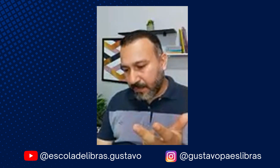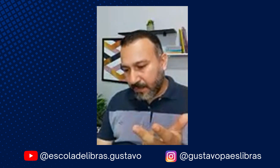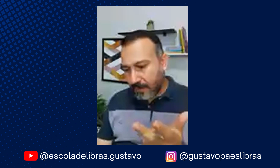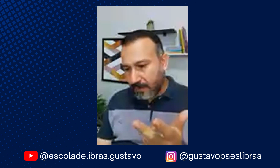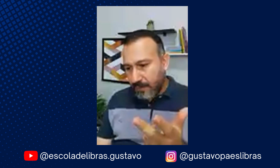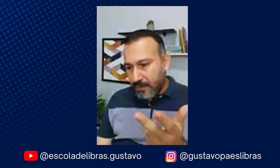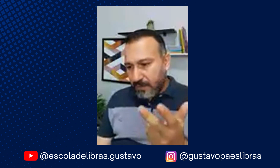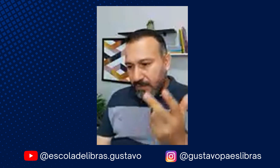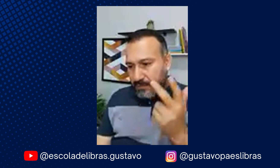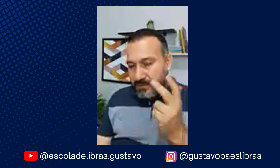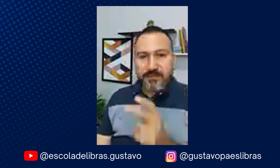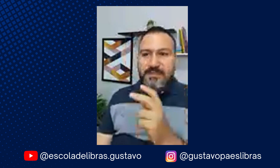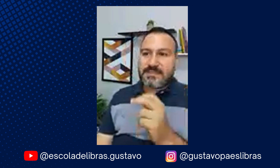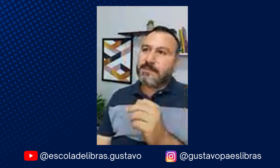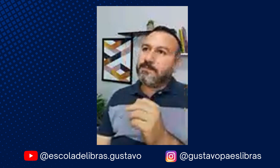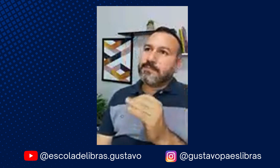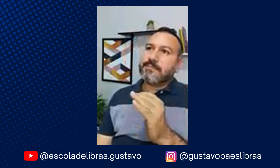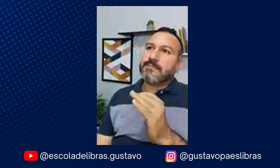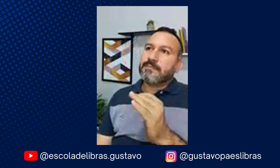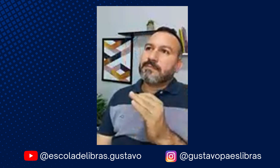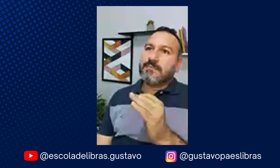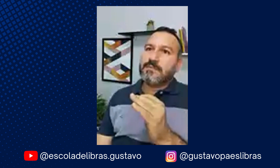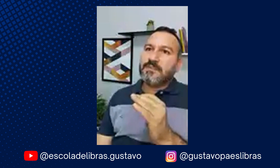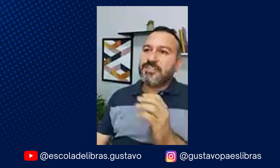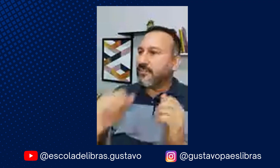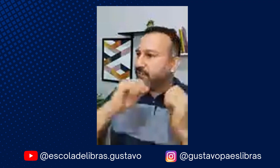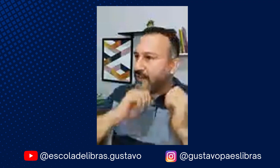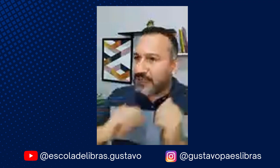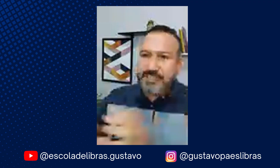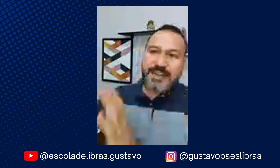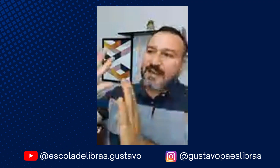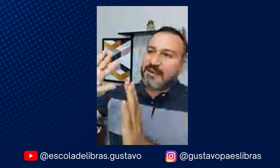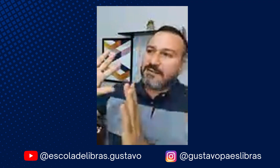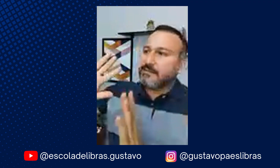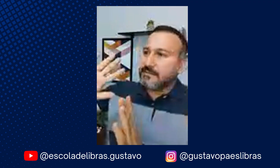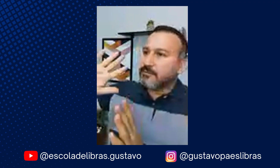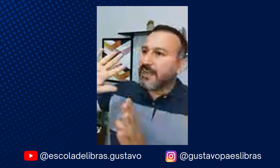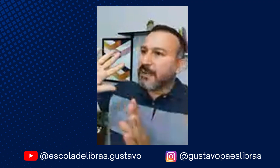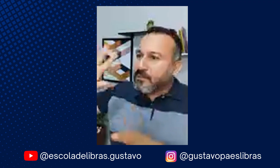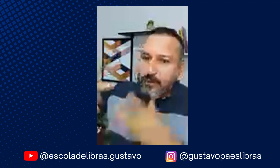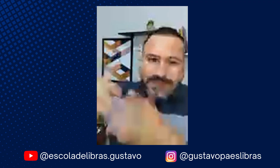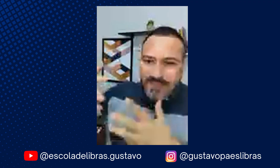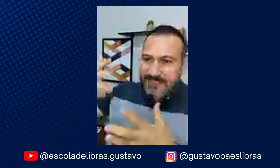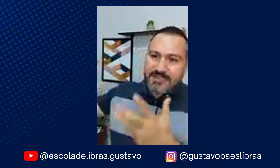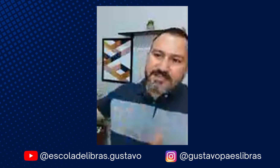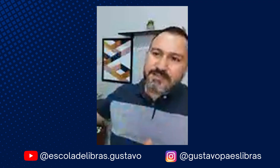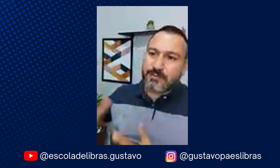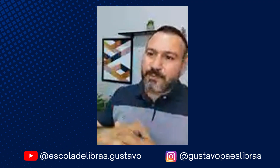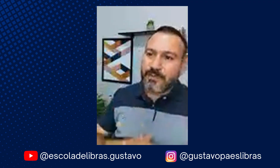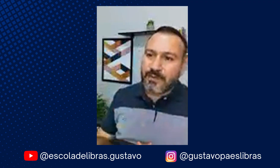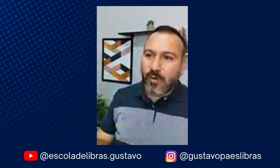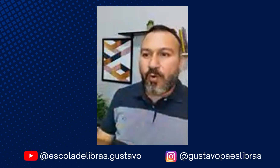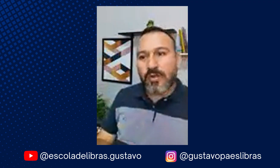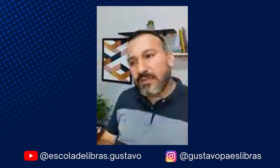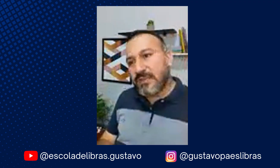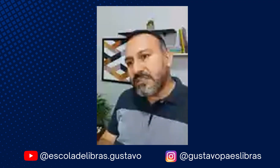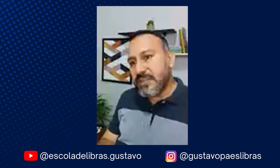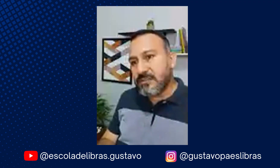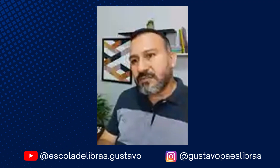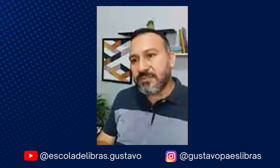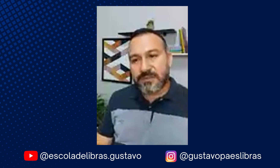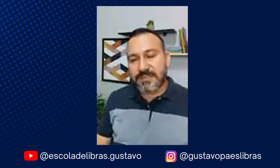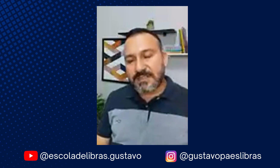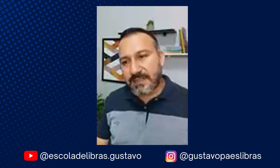quê? Se você já fala de cara o que a pessoa está sinalizando, corre um